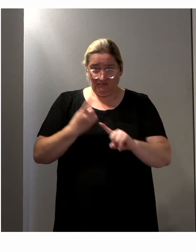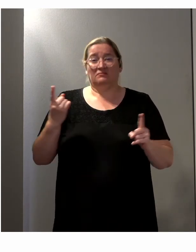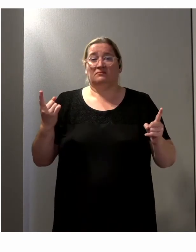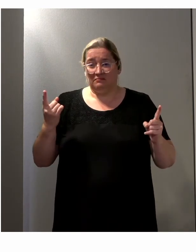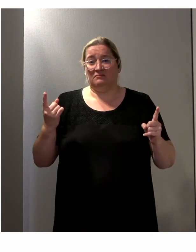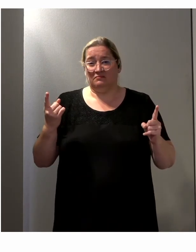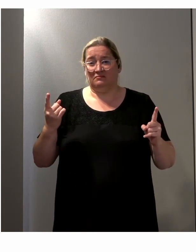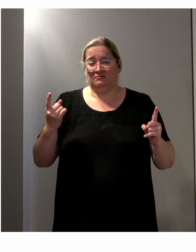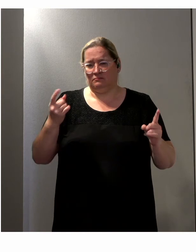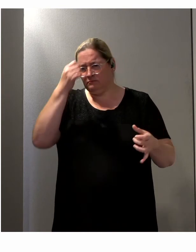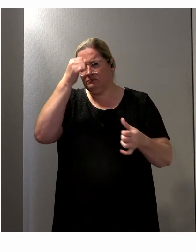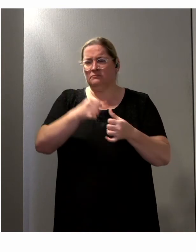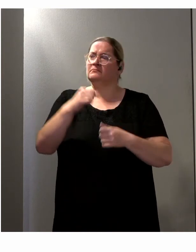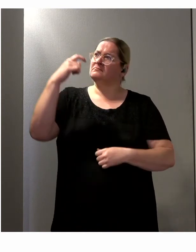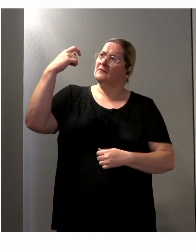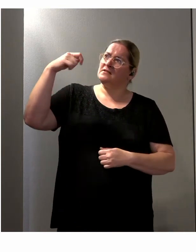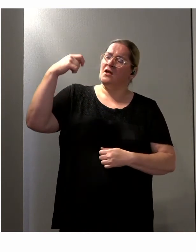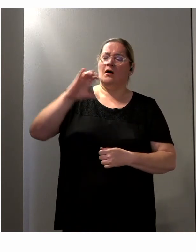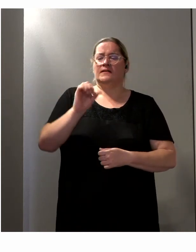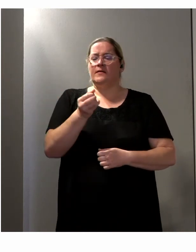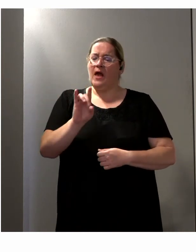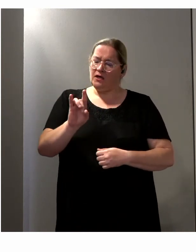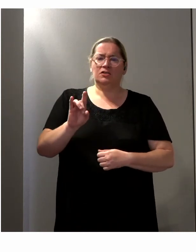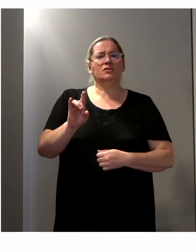été annoncées par le président du CNCPH, Jérémy Beauroy,